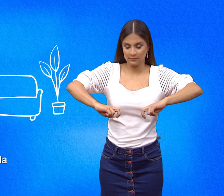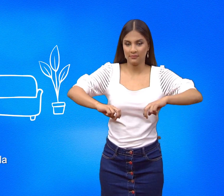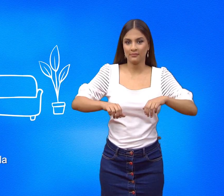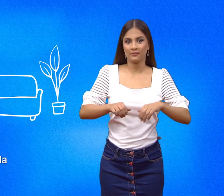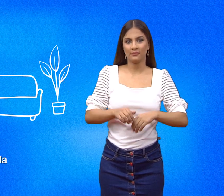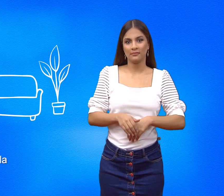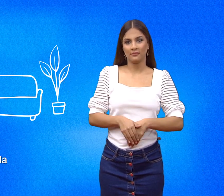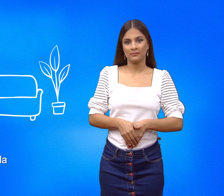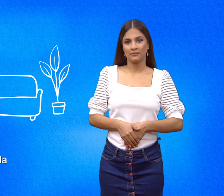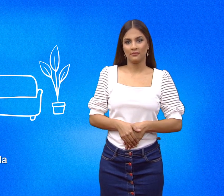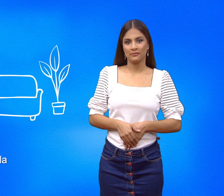sala